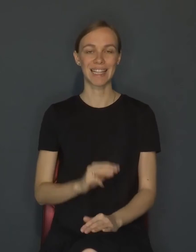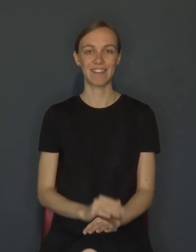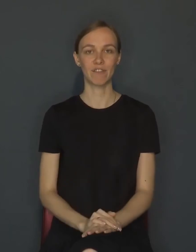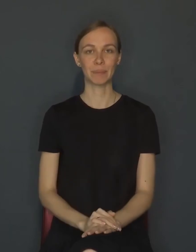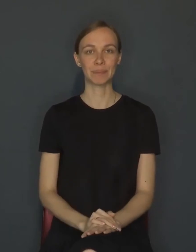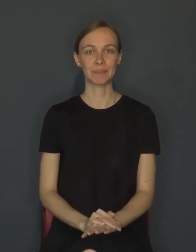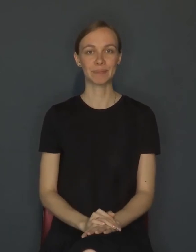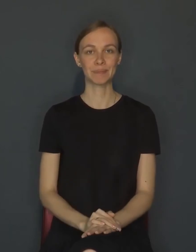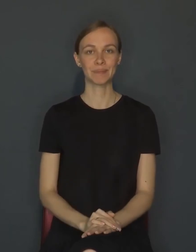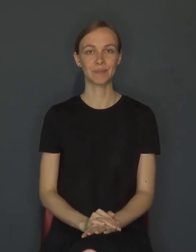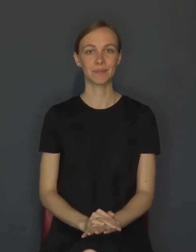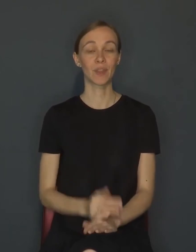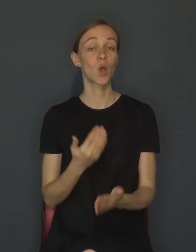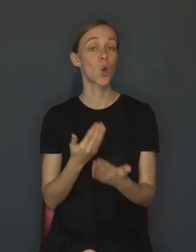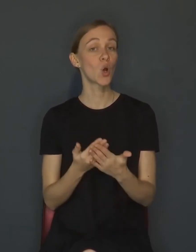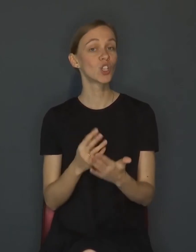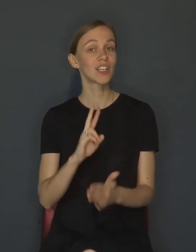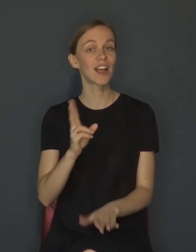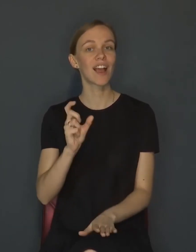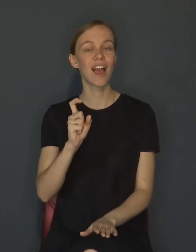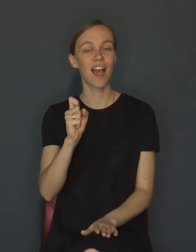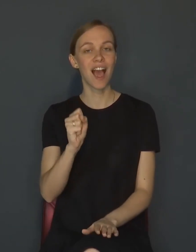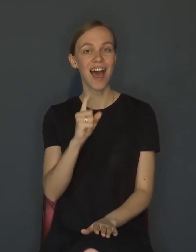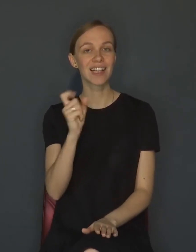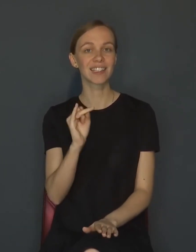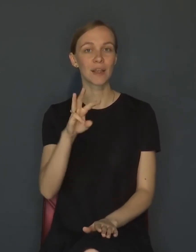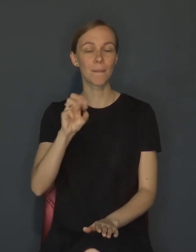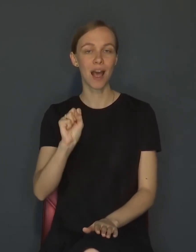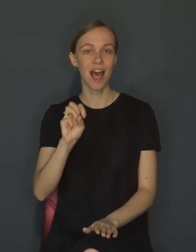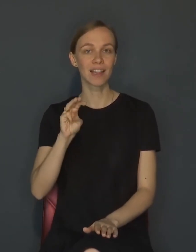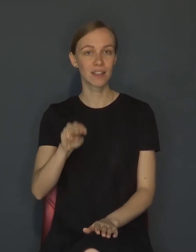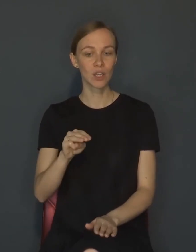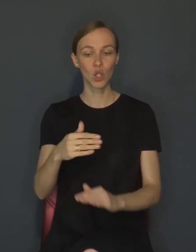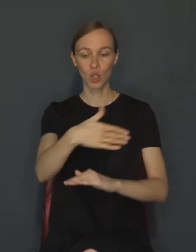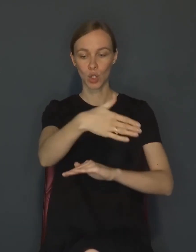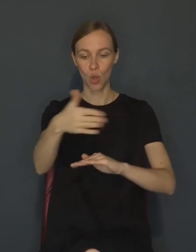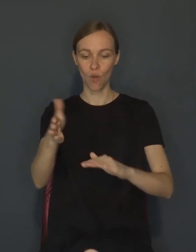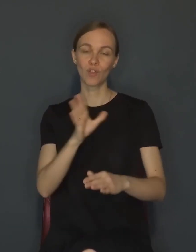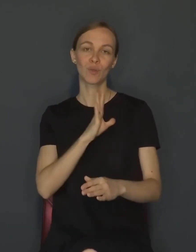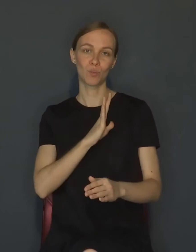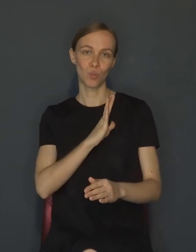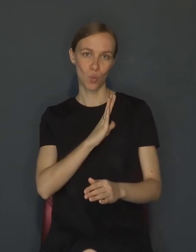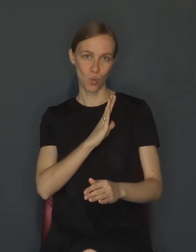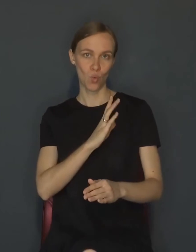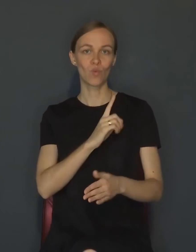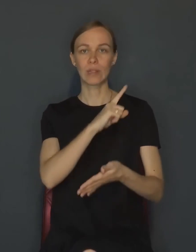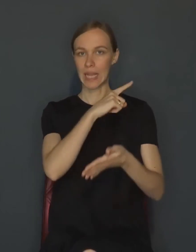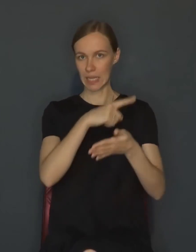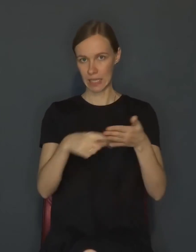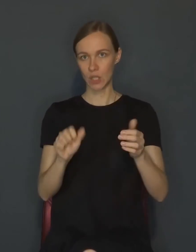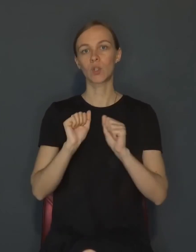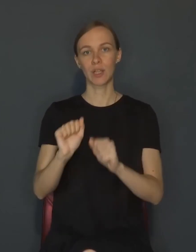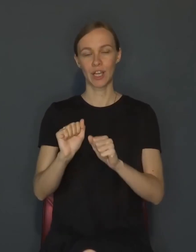Отже, каземат зовні був надійно захищений і міг у разі небезпеки